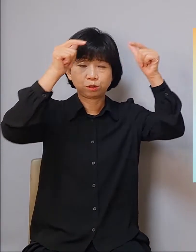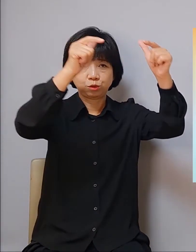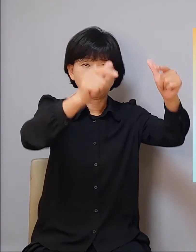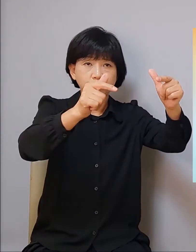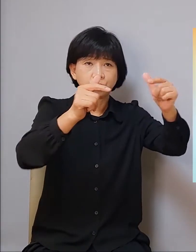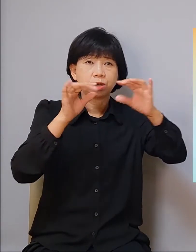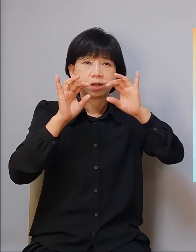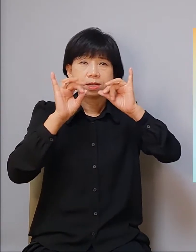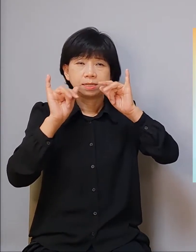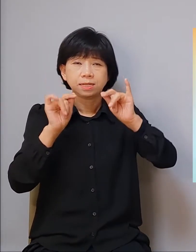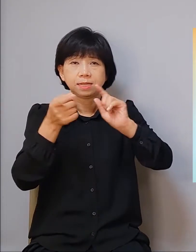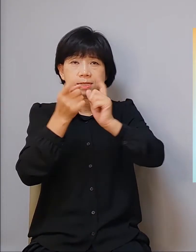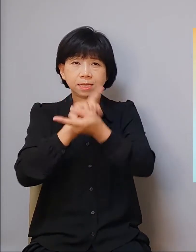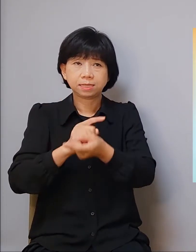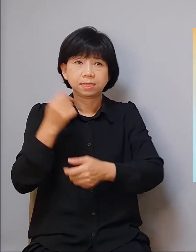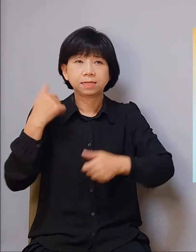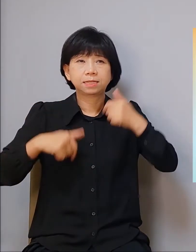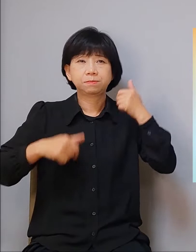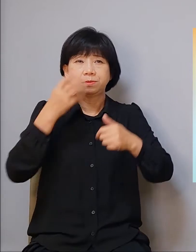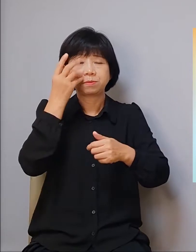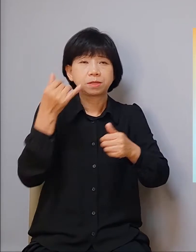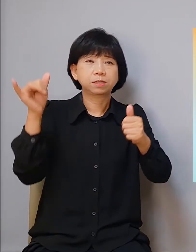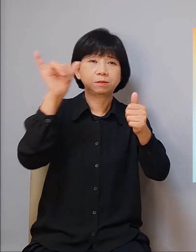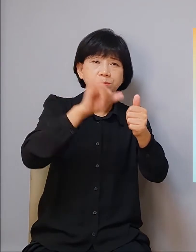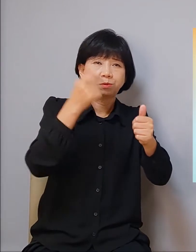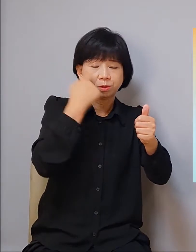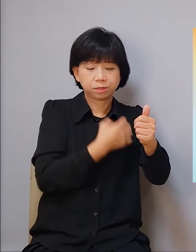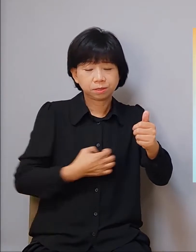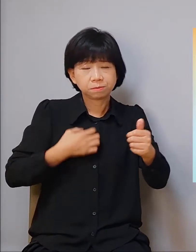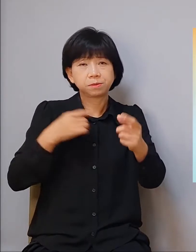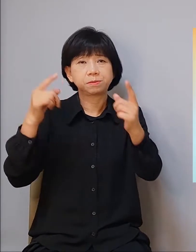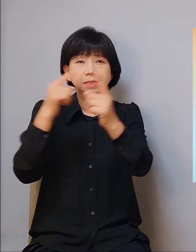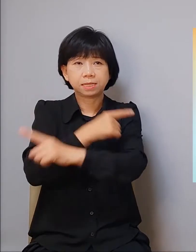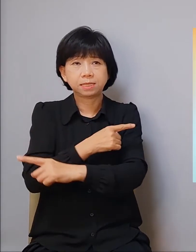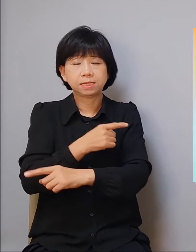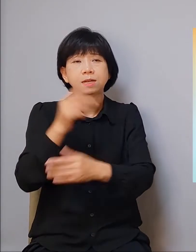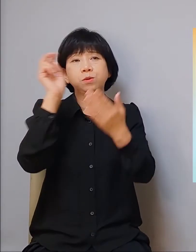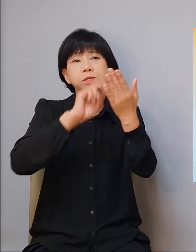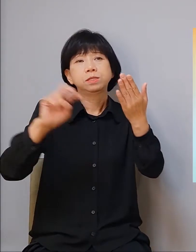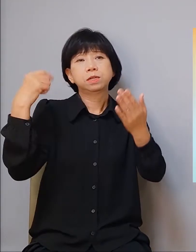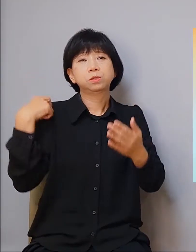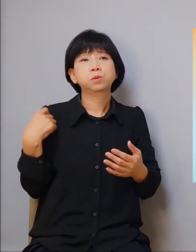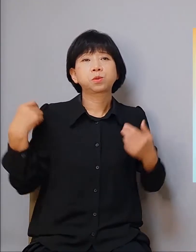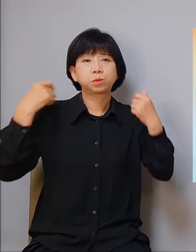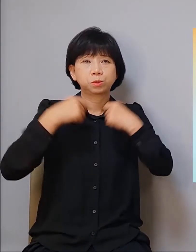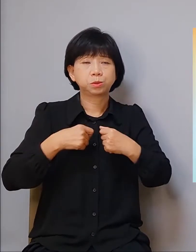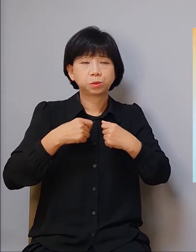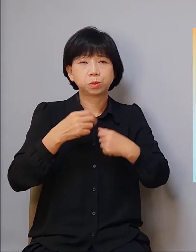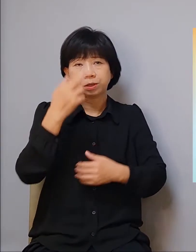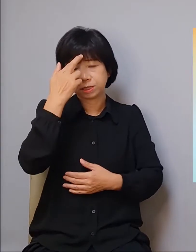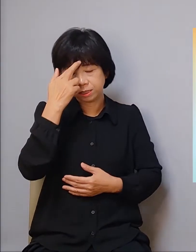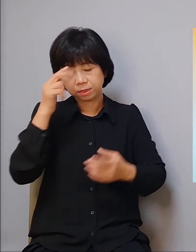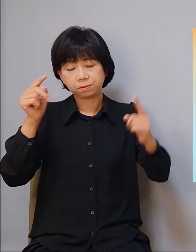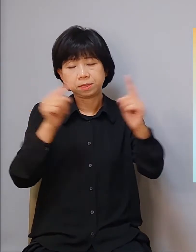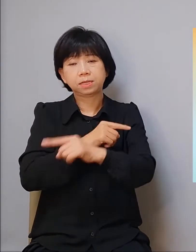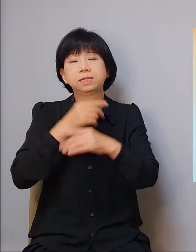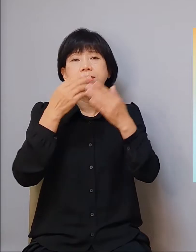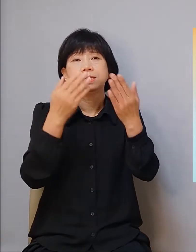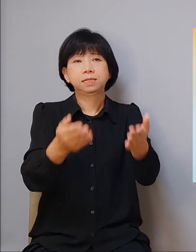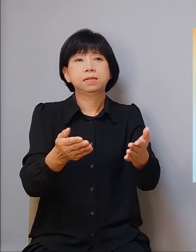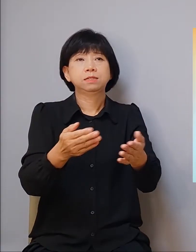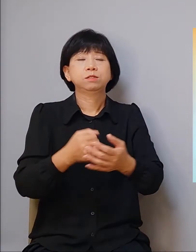죄를 대신하며 기쁨의 기름으로 그 슬픔을 대신하며 찬송의 옷으로 그